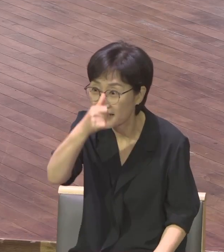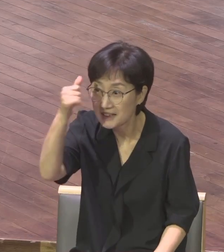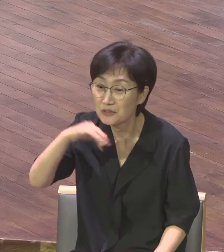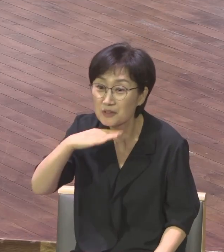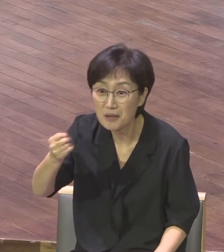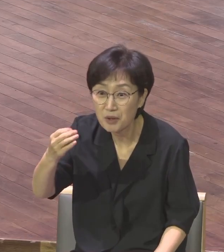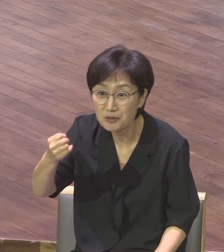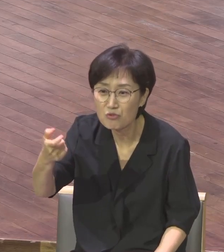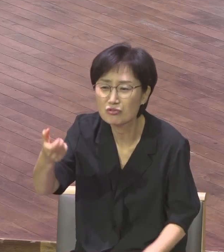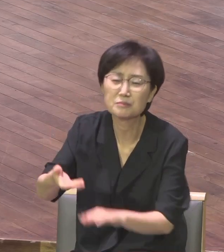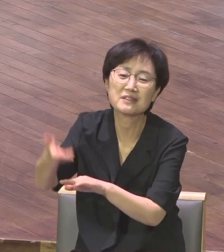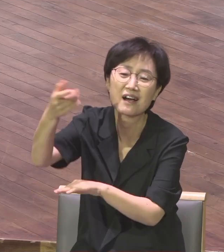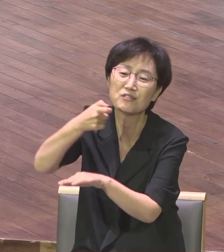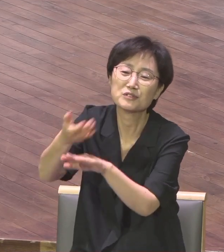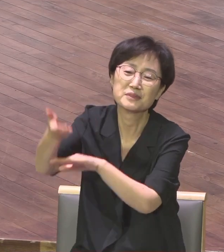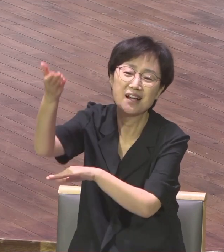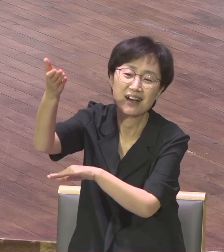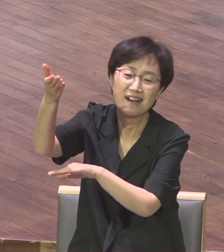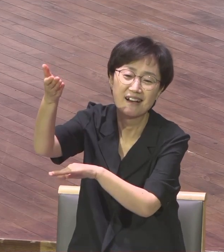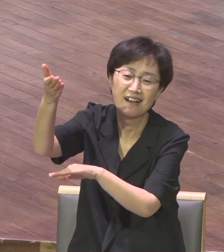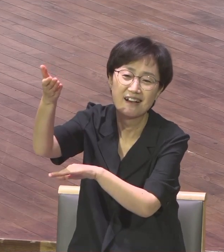최소한도 60대 됐어요.